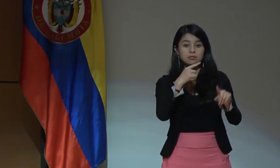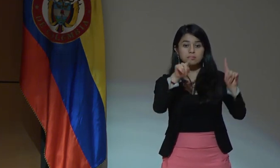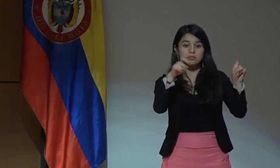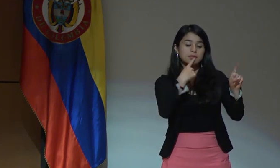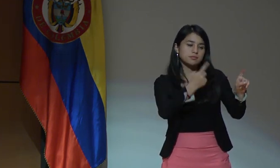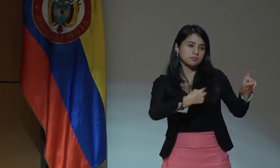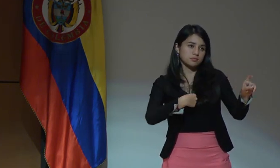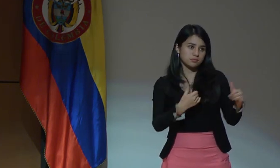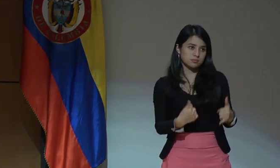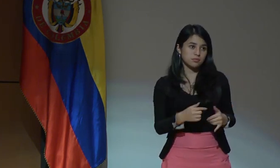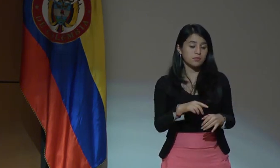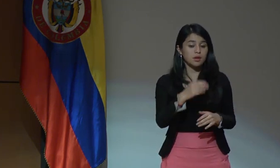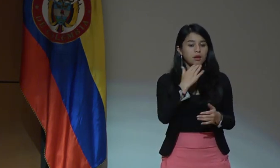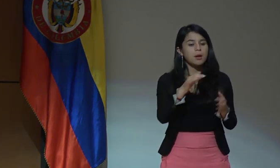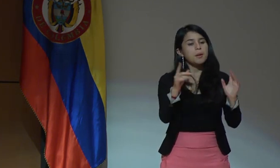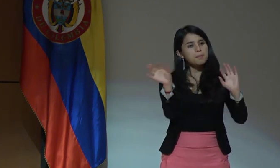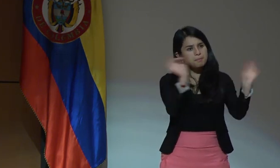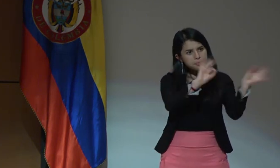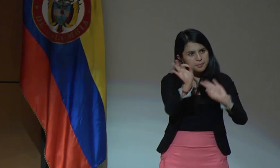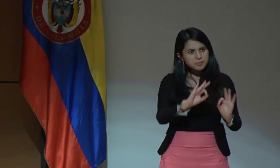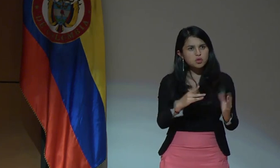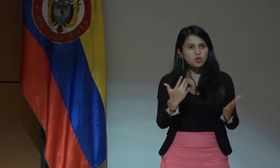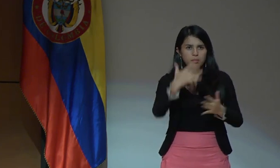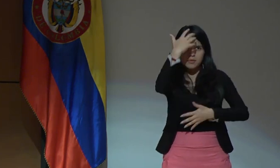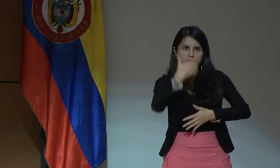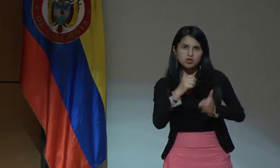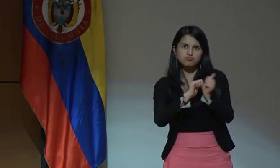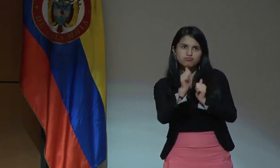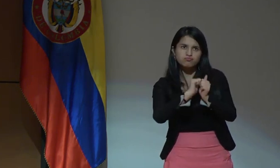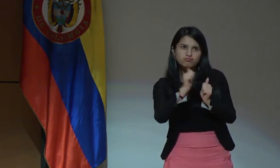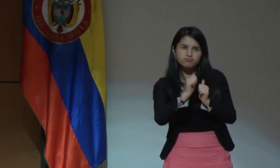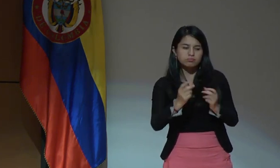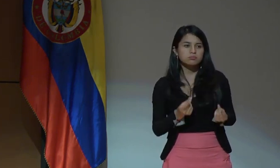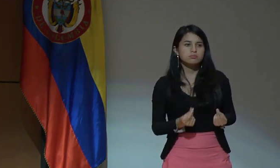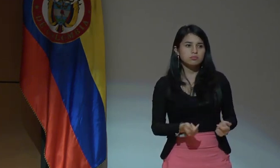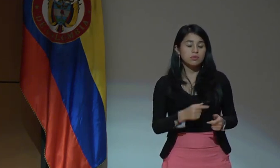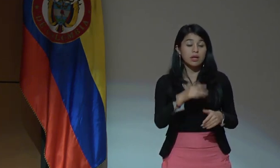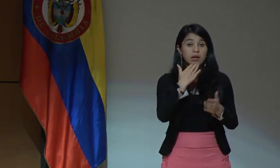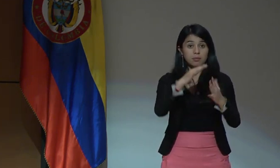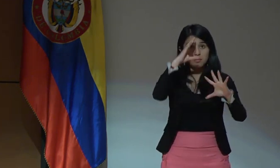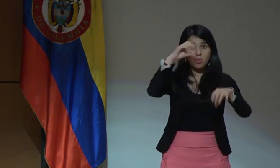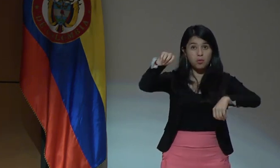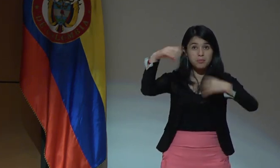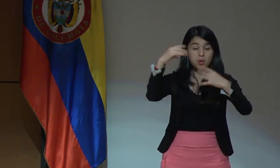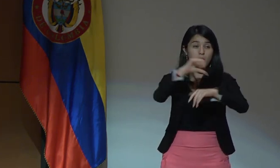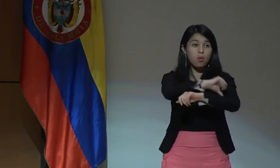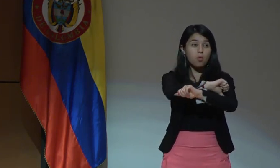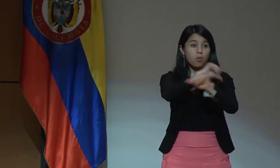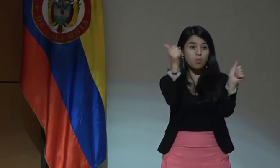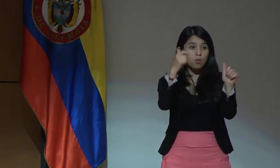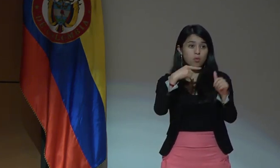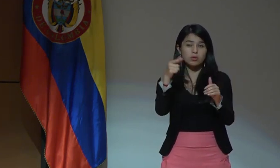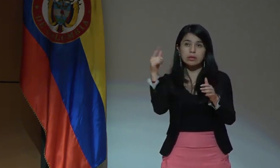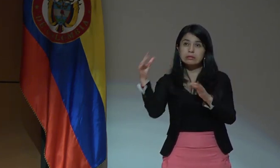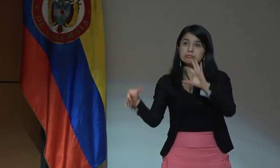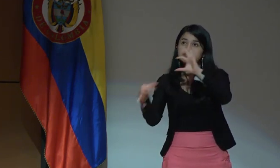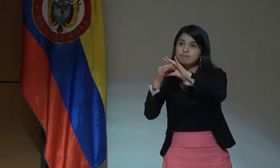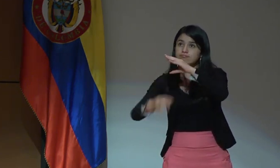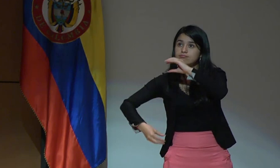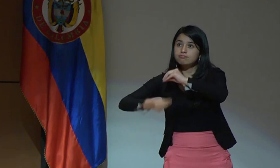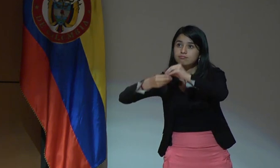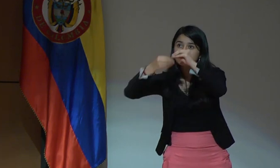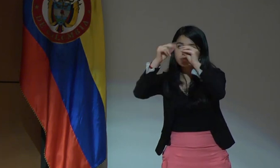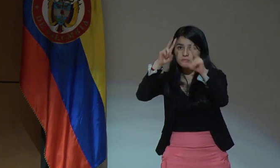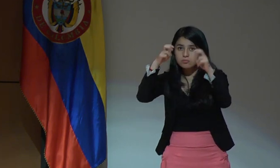yo, es preparémonos para pasar los exámenes, ¿cierto? Y olvidemos que hay otras coordenadas adicionales